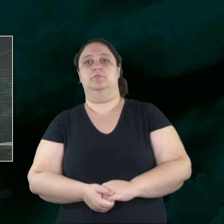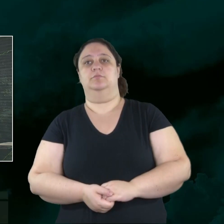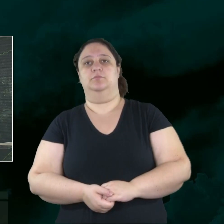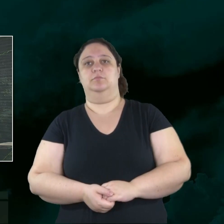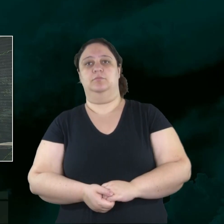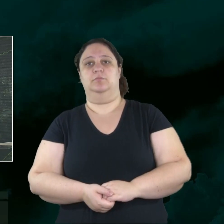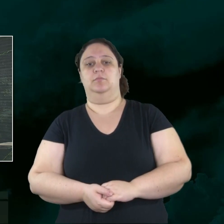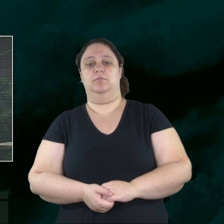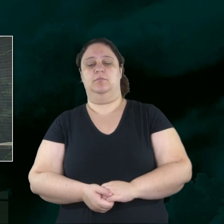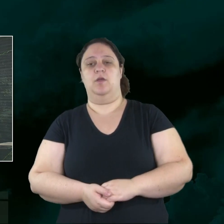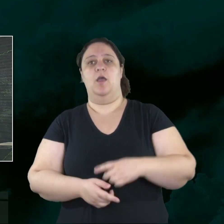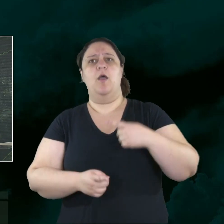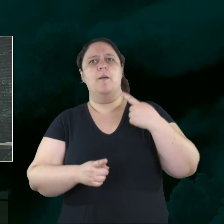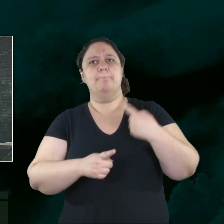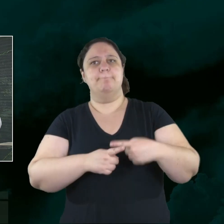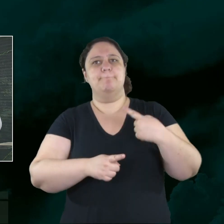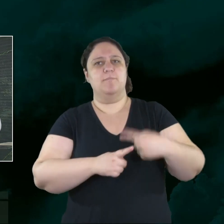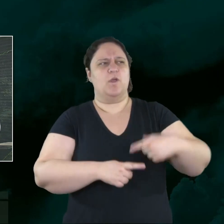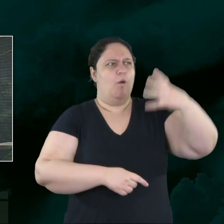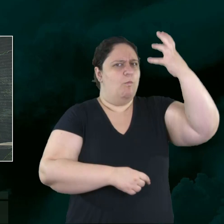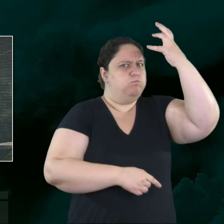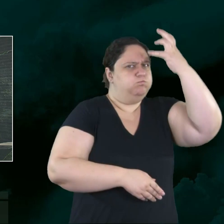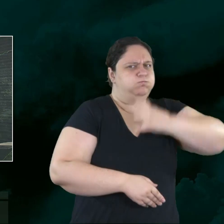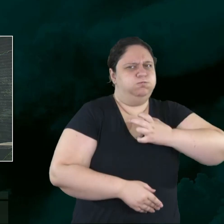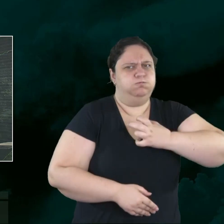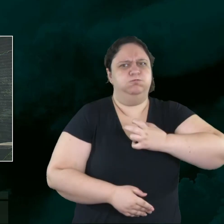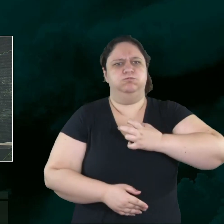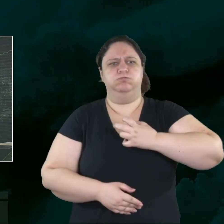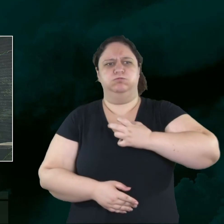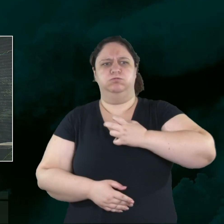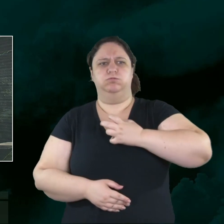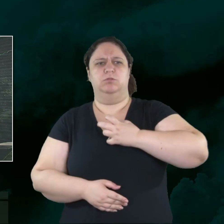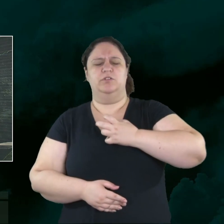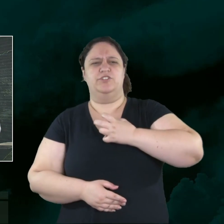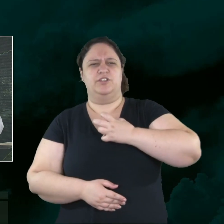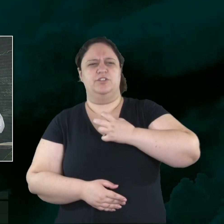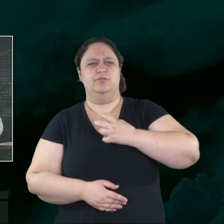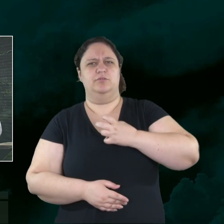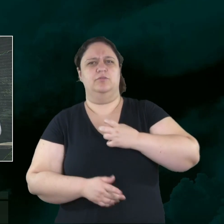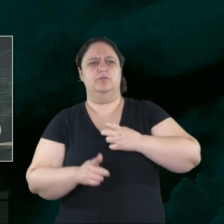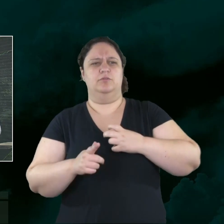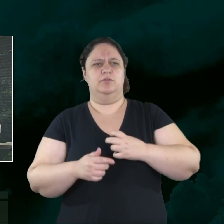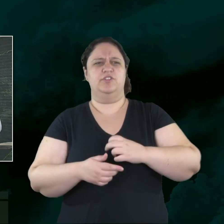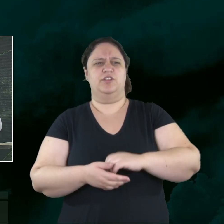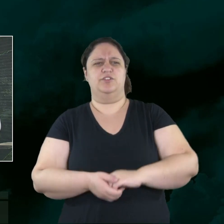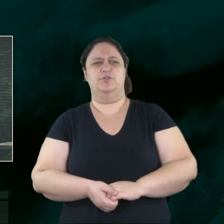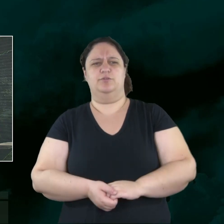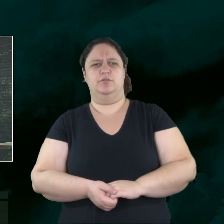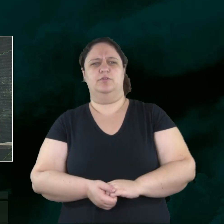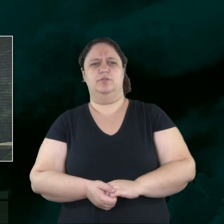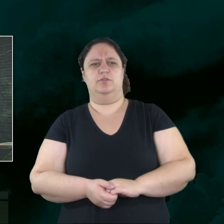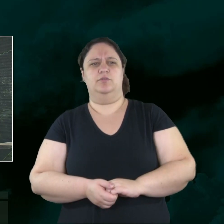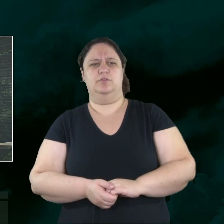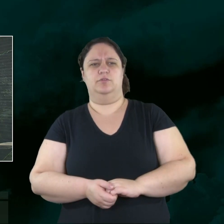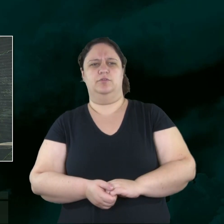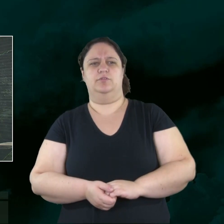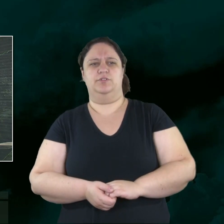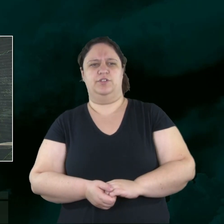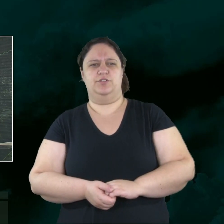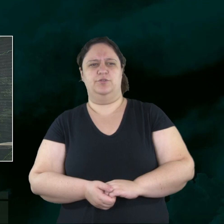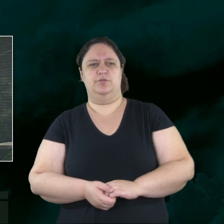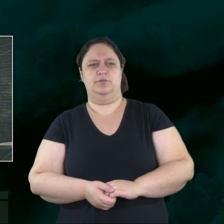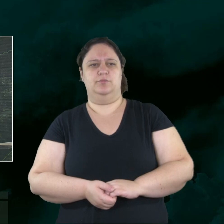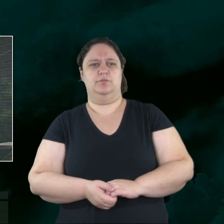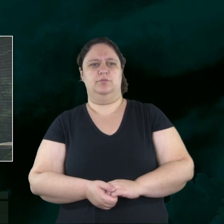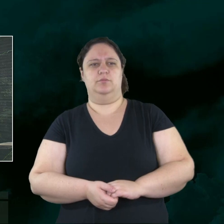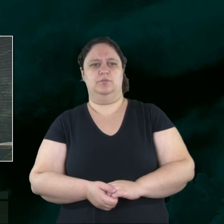se enfurecem os gentios e os povos imaginam coisas